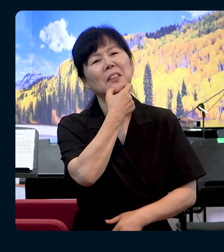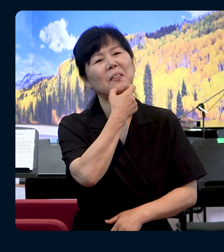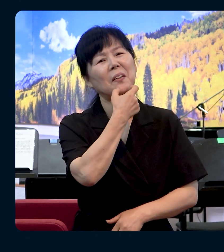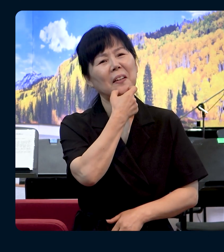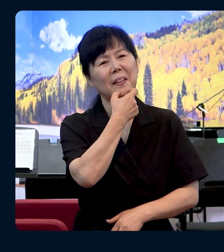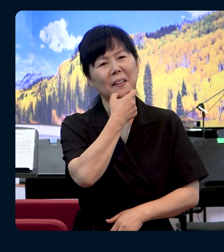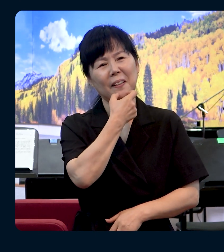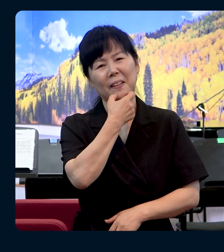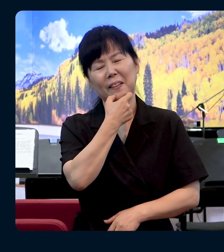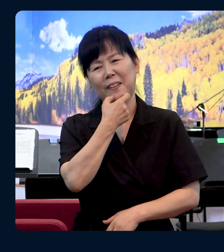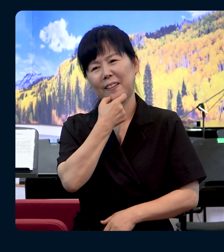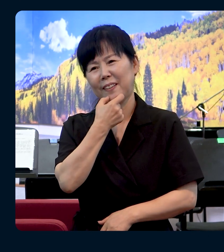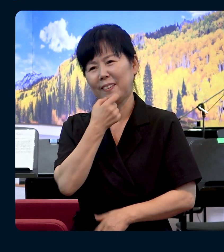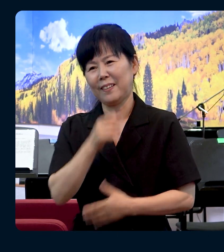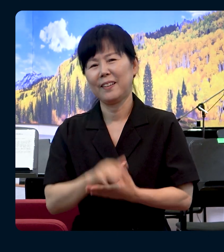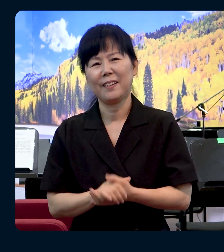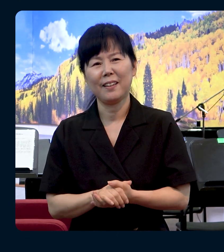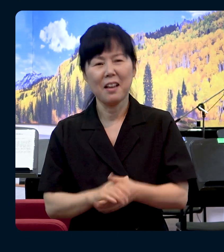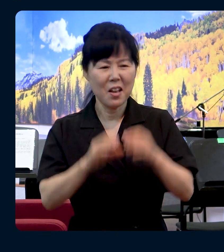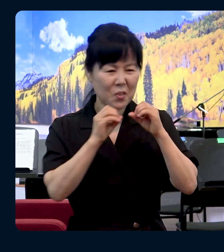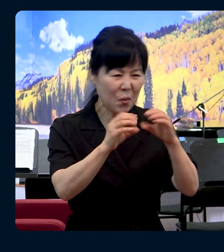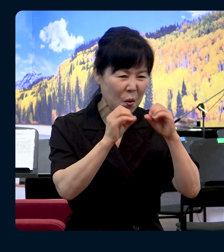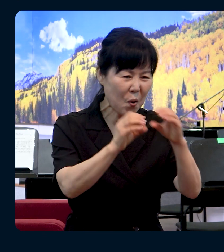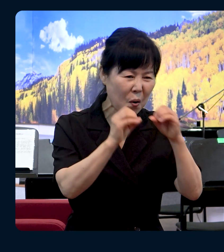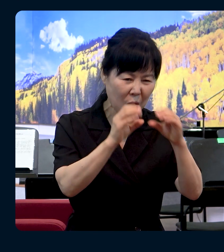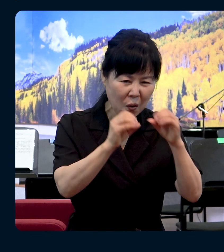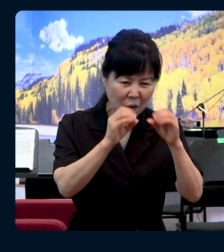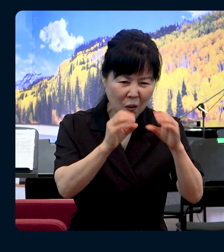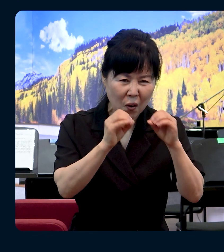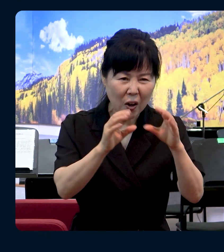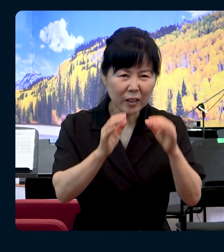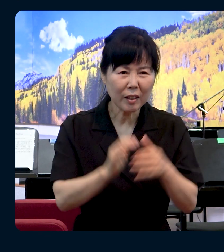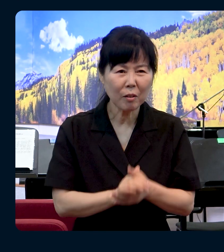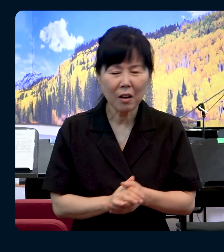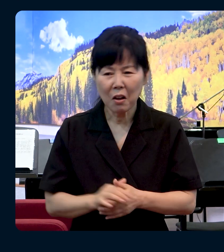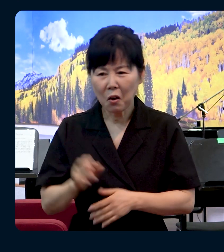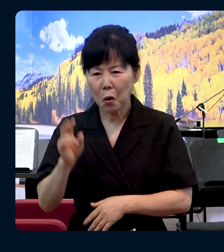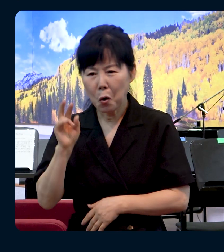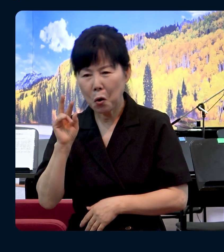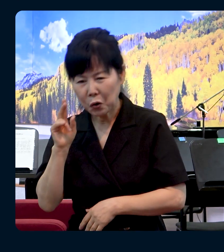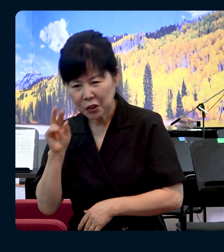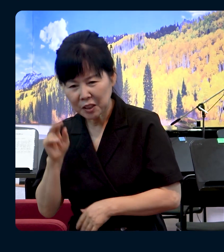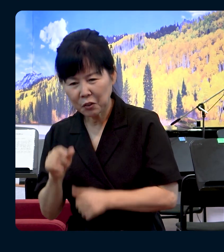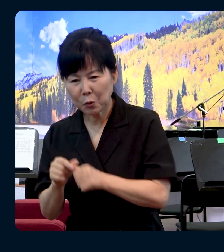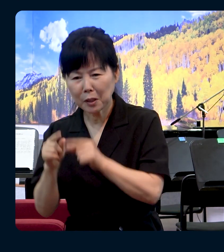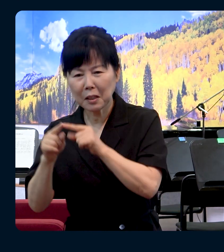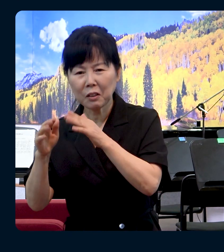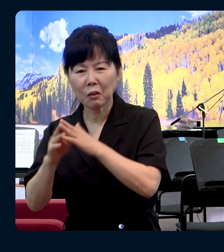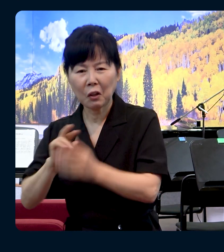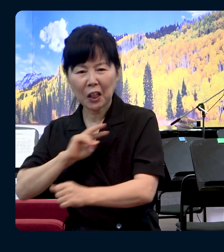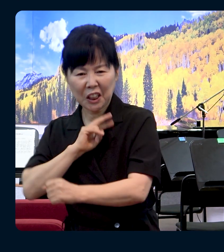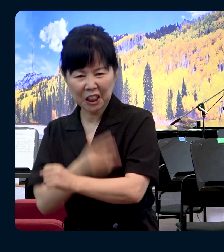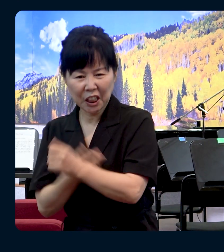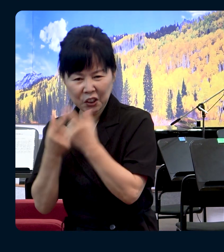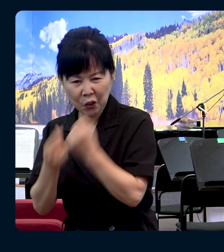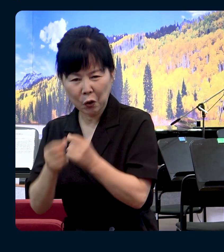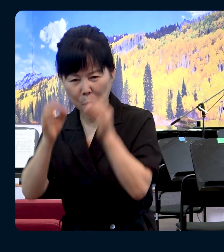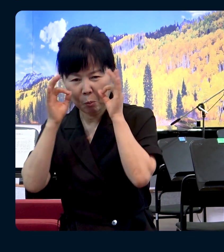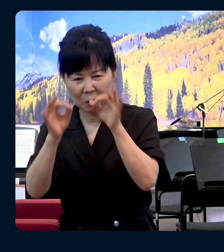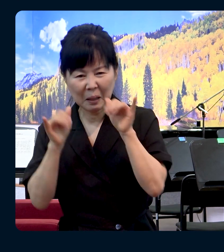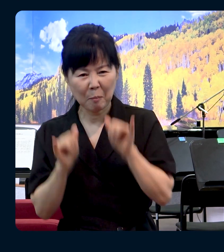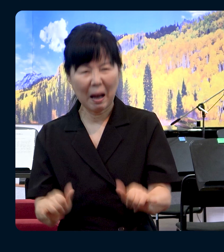그것들이 막 그냥 전도한답시고 막 그러니까 혹시 우리도 그렇게 이단처럼 보일까봐 사람들이 또 다